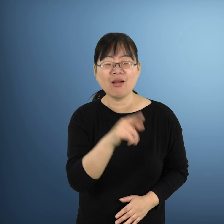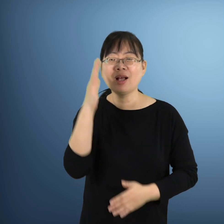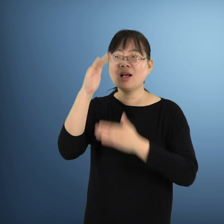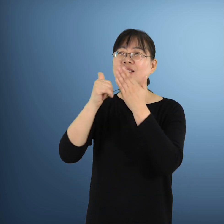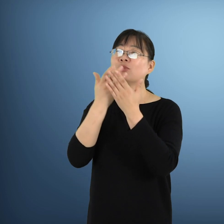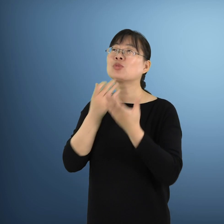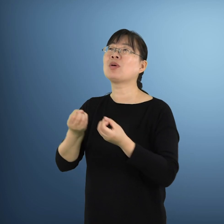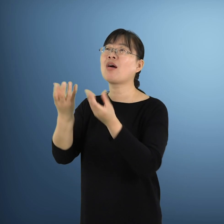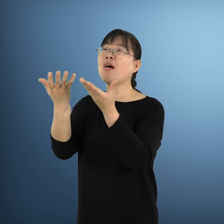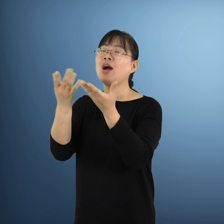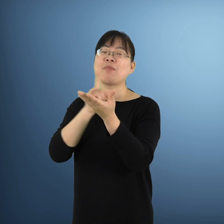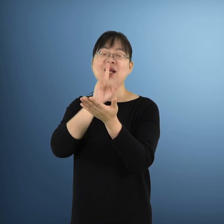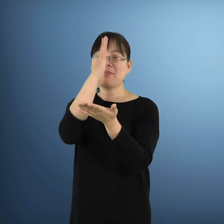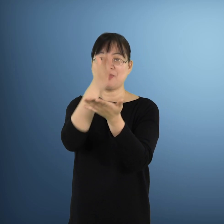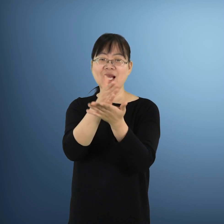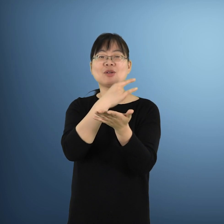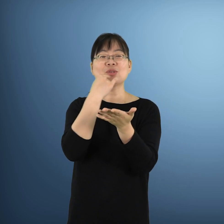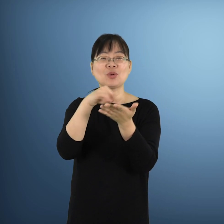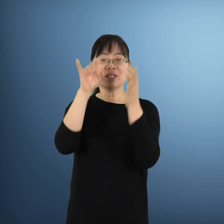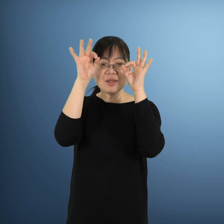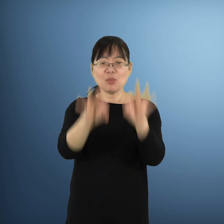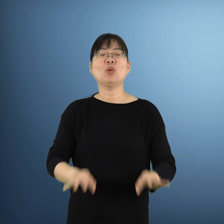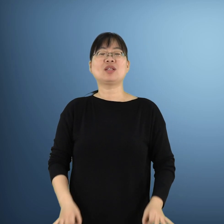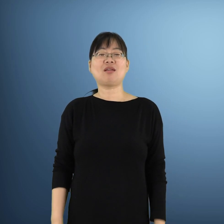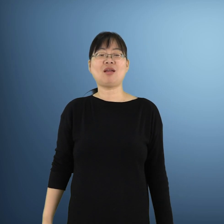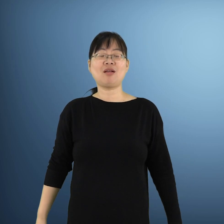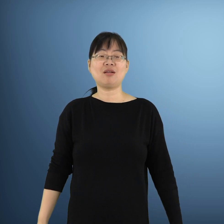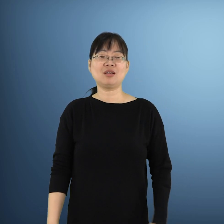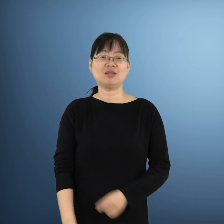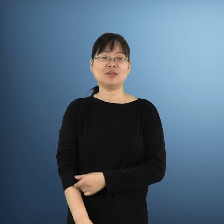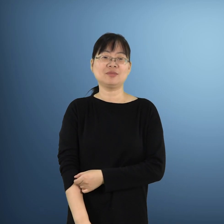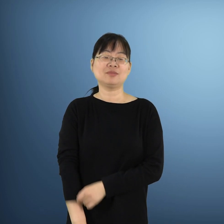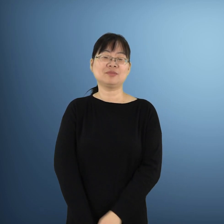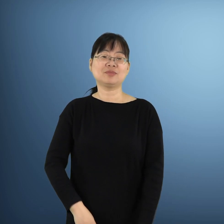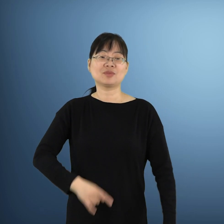하나님이 축복한다 이런 말 하지 말고 손해봐요. 그러면